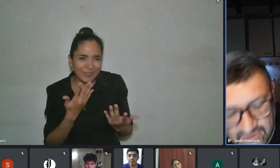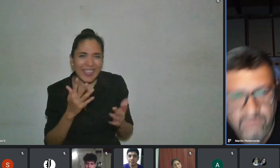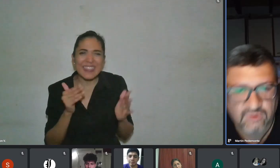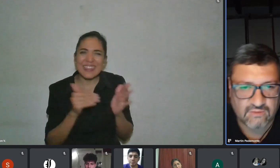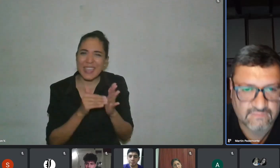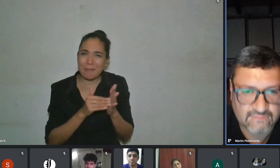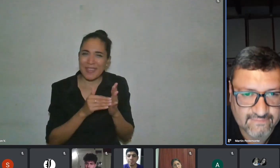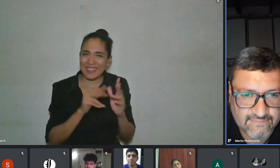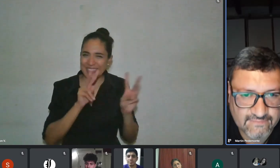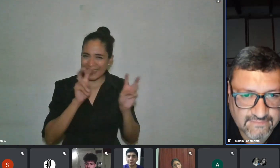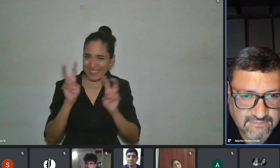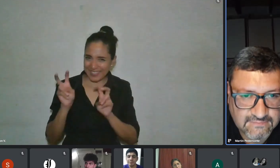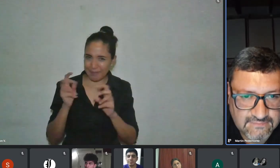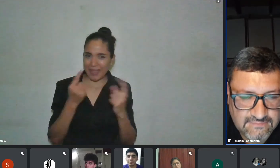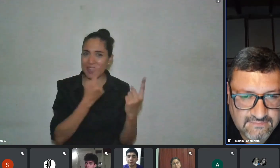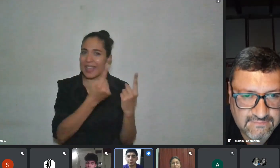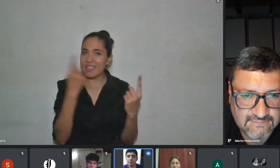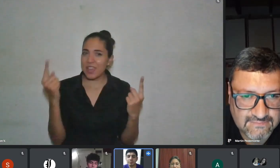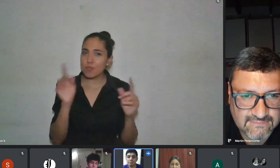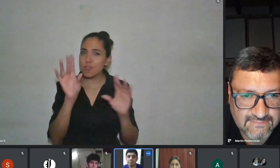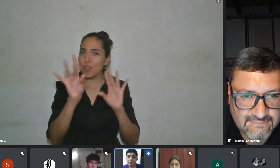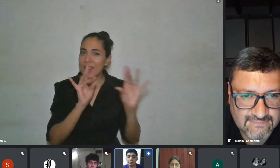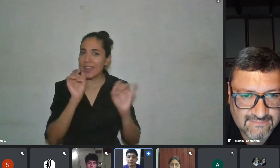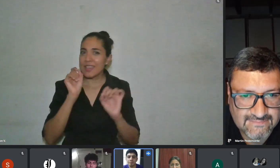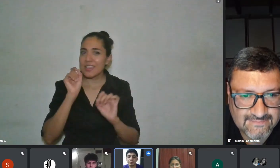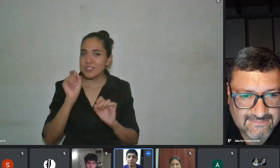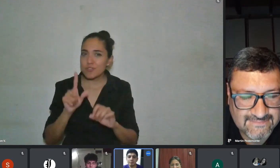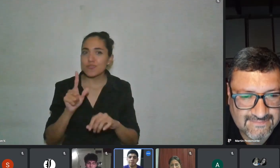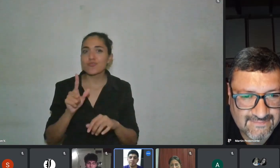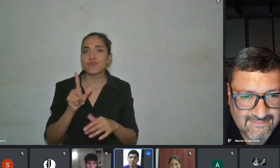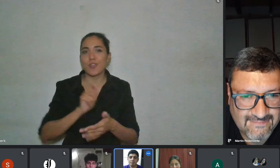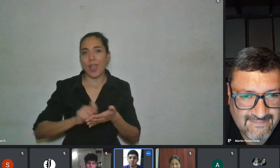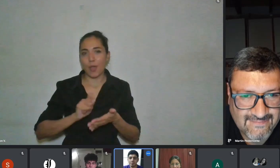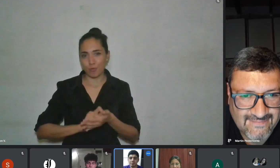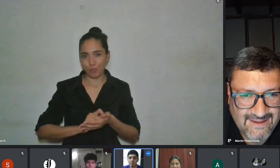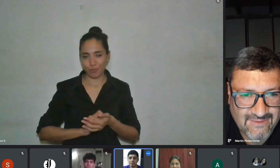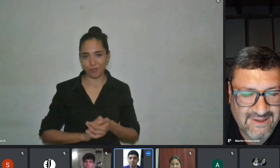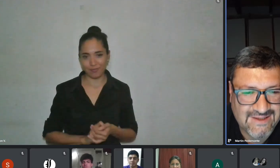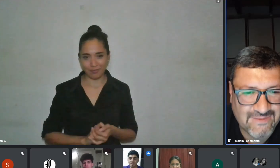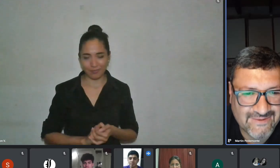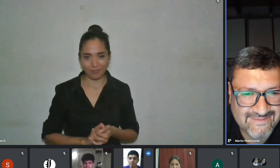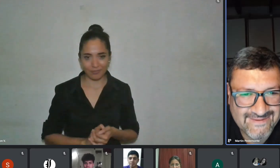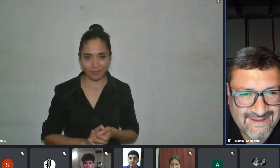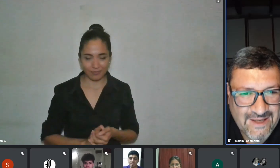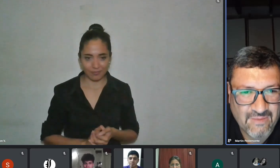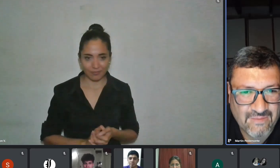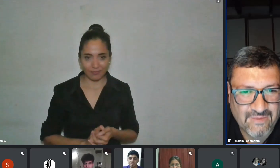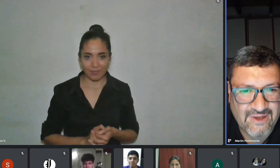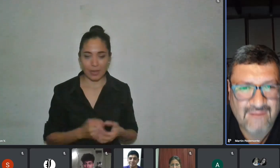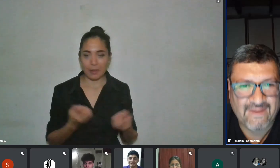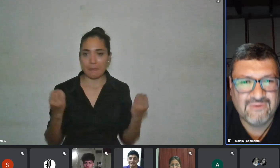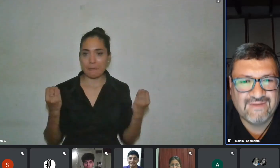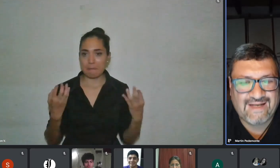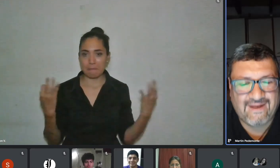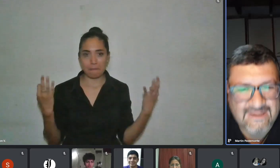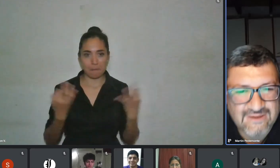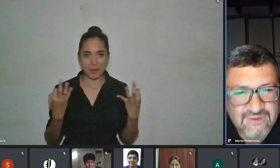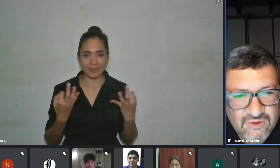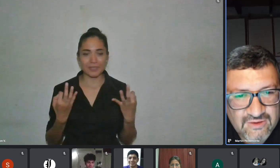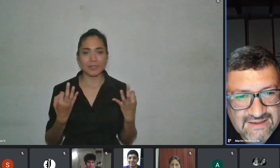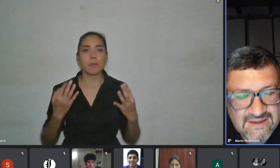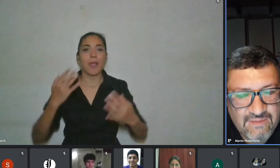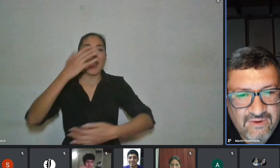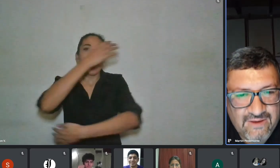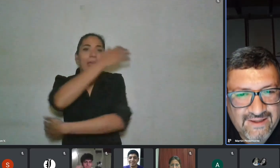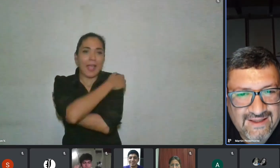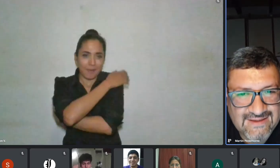vos elegís tu autor. bueno, buenísimo entonces. Buenísimo. Eh, Bueno, les mando un gran abrazo a